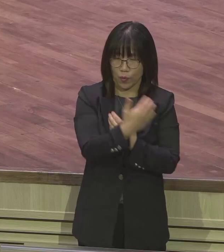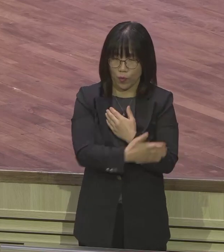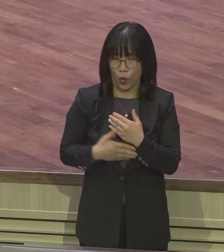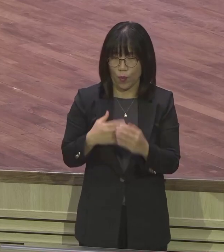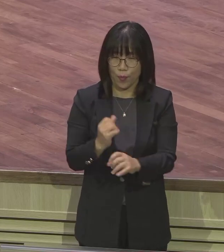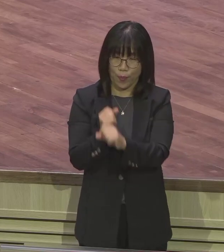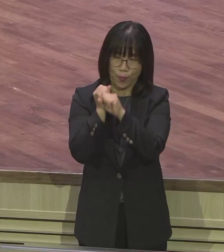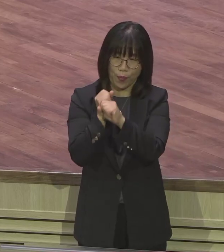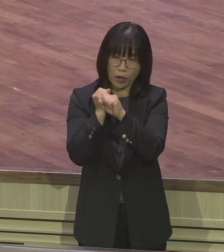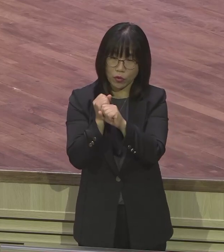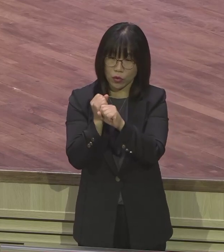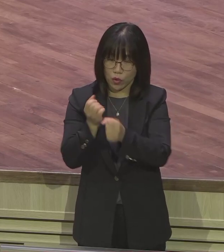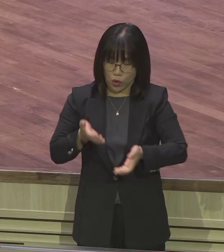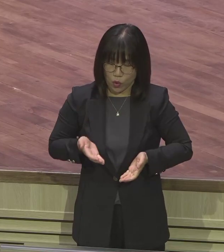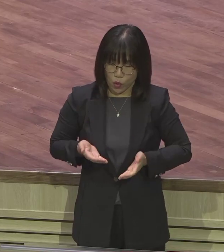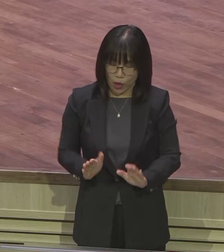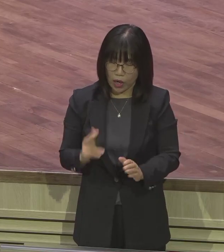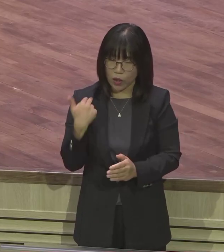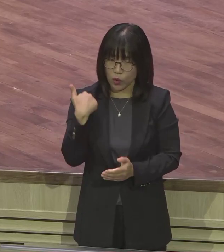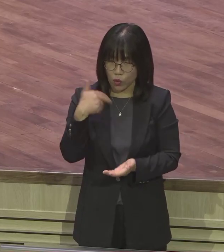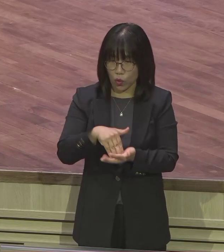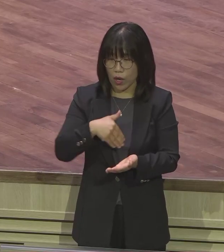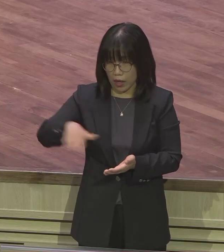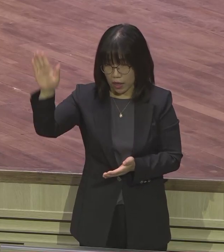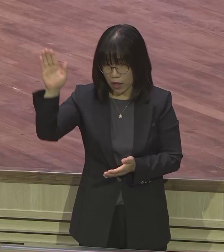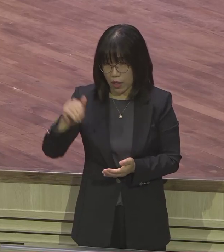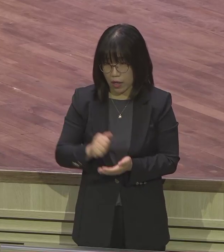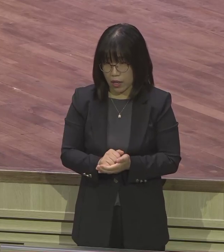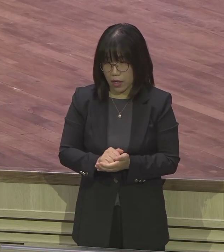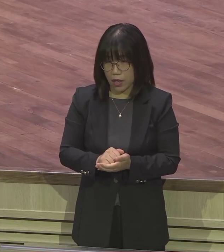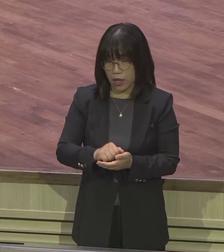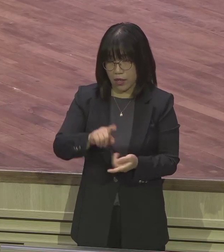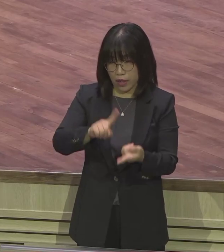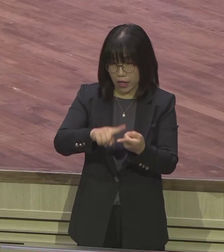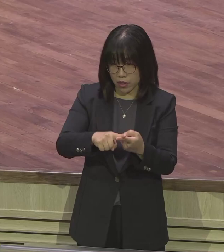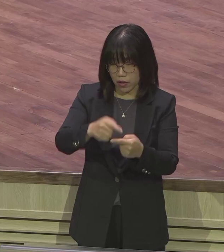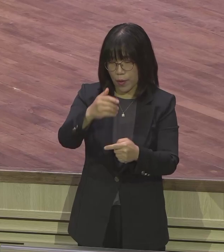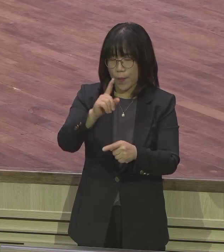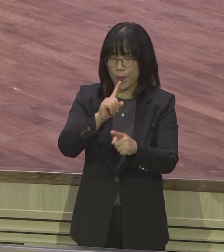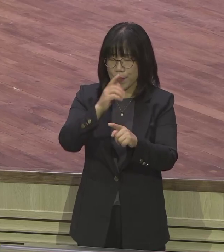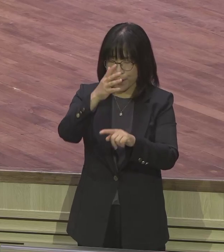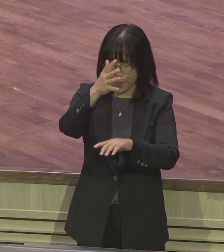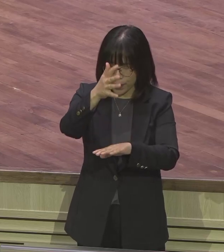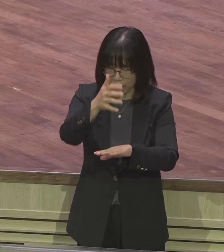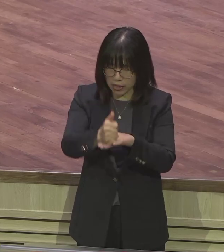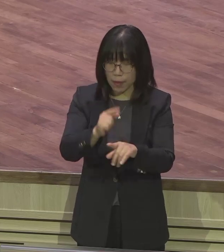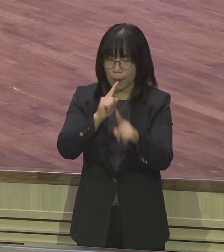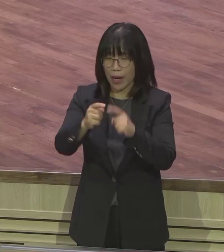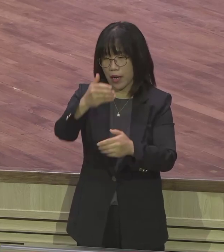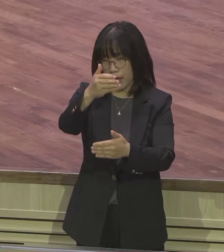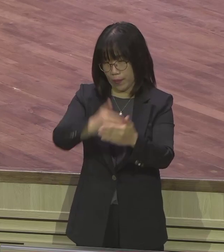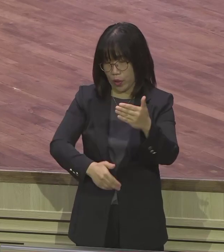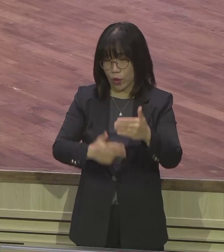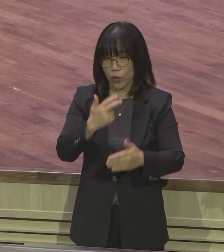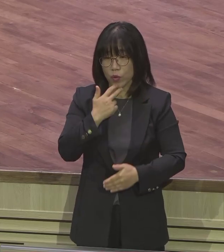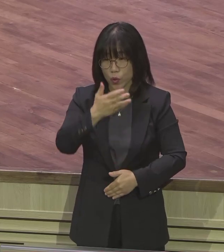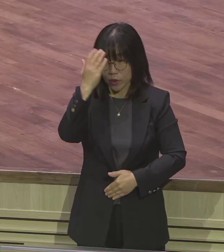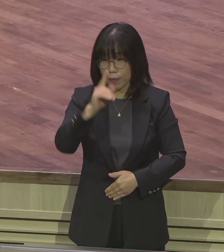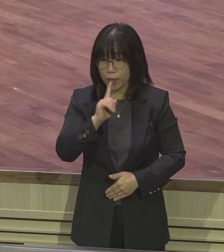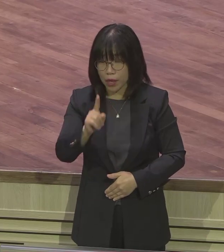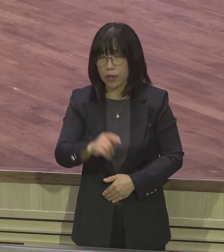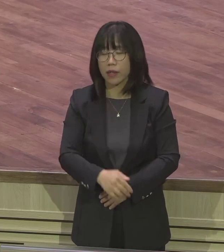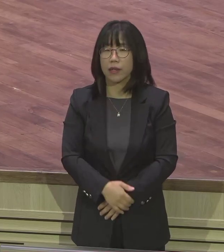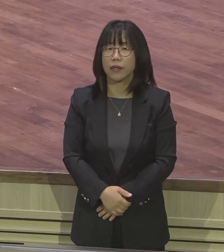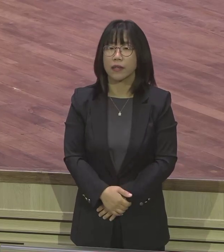땅으로 다시 가야 한다라는 유언을 지금 하고 있습니다. 실제로 이 요셉의 유언대로 모세가